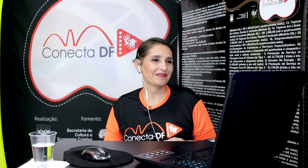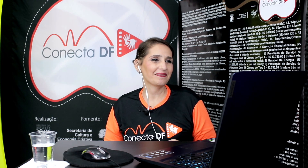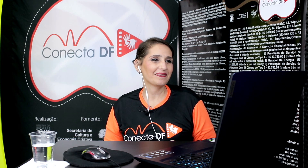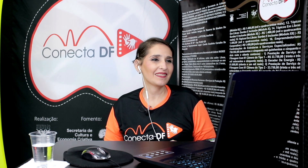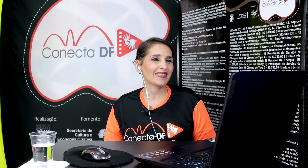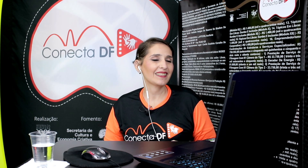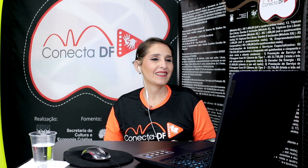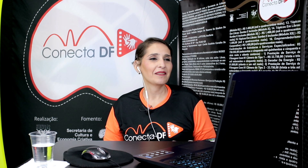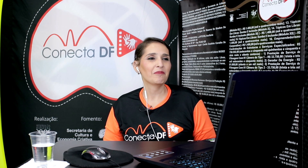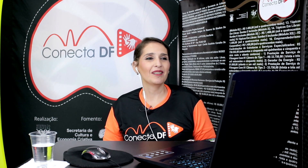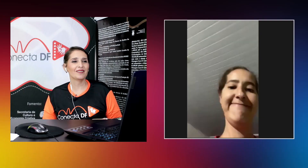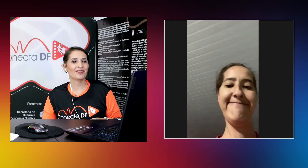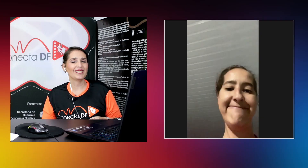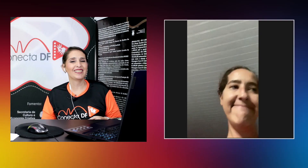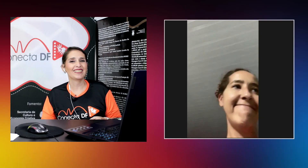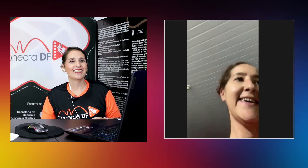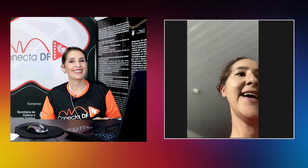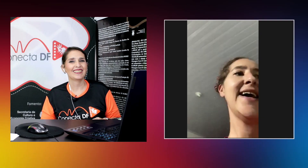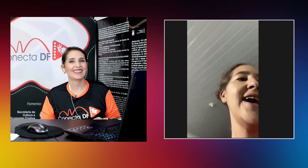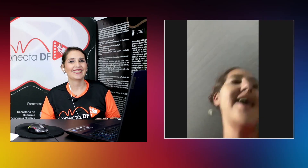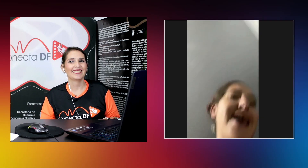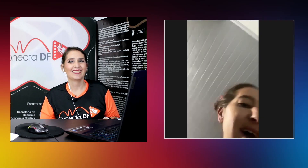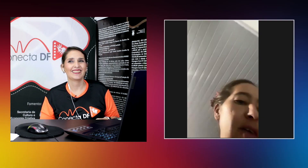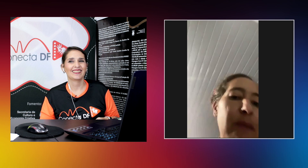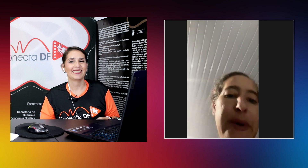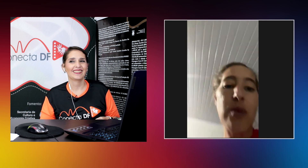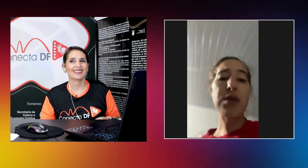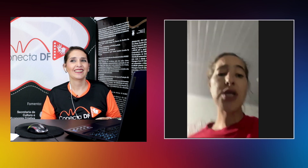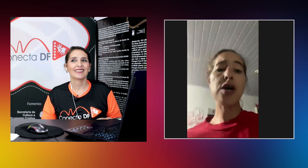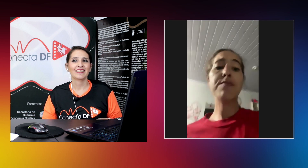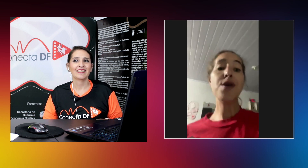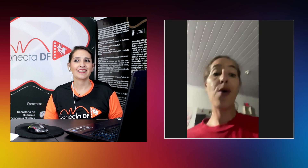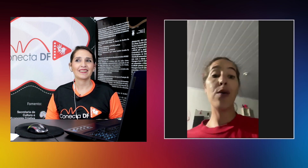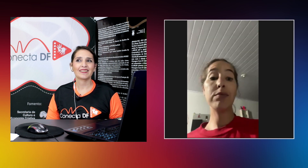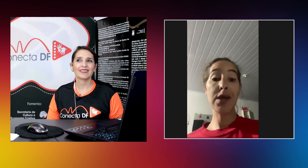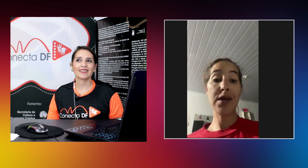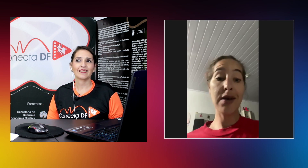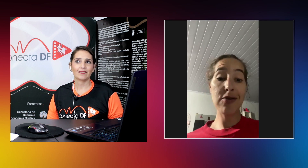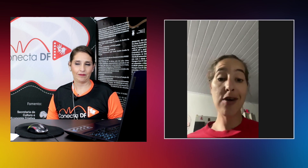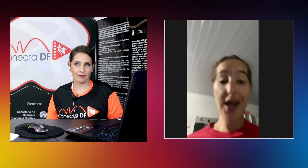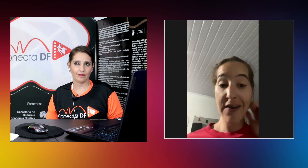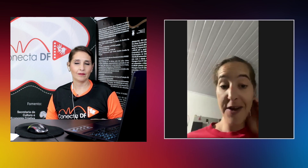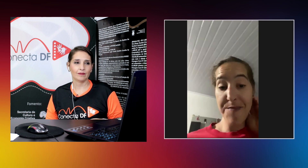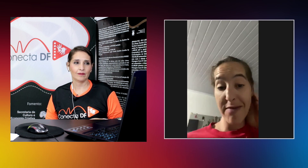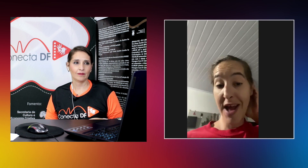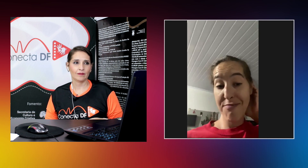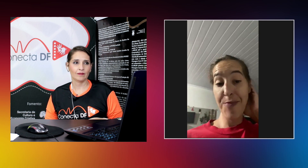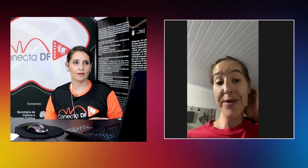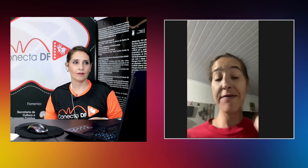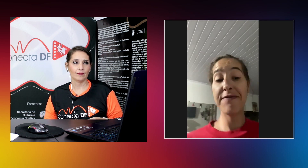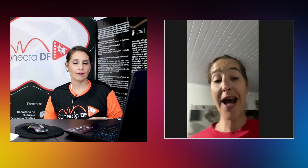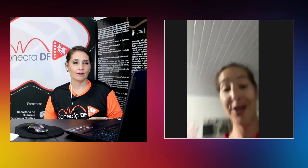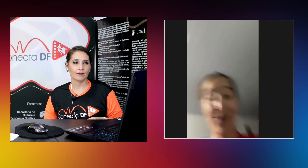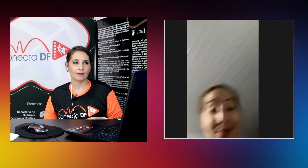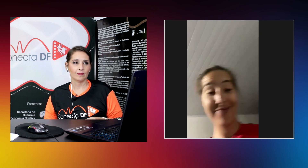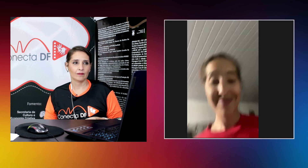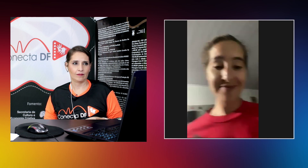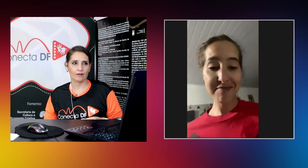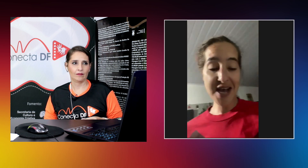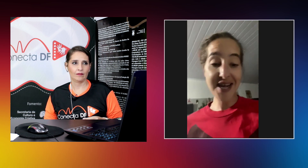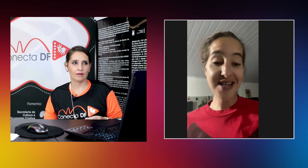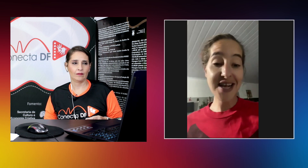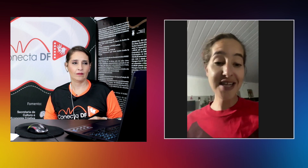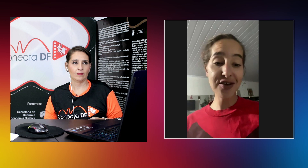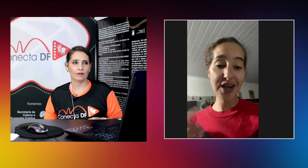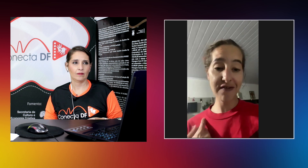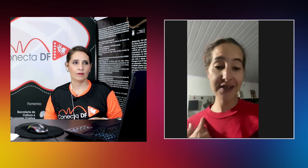Boa noite, professora. Boa noite. É uma pergunta sobre ontem, que uma colega veio perguntar no meu privado, mas